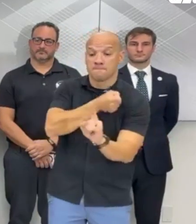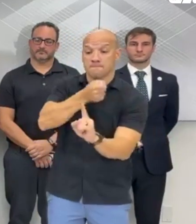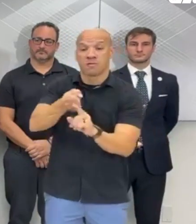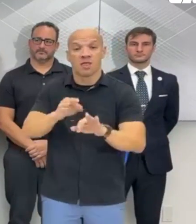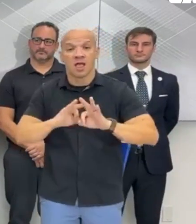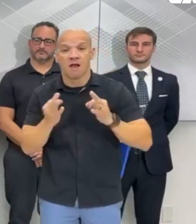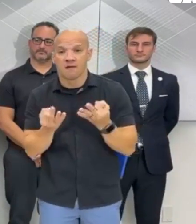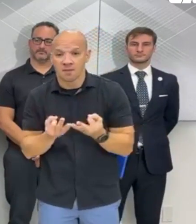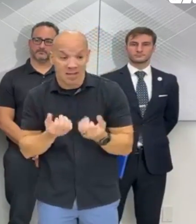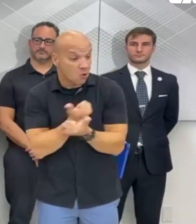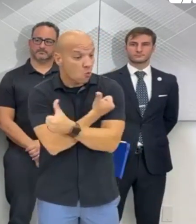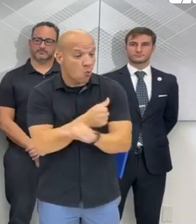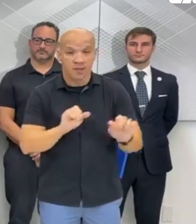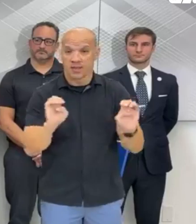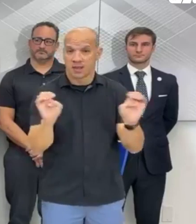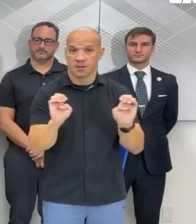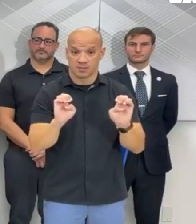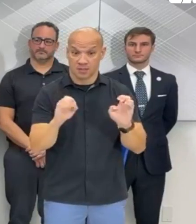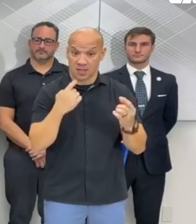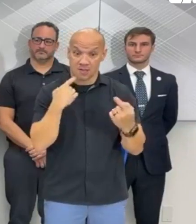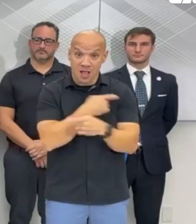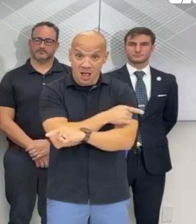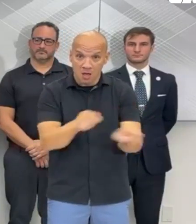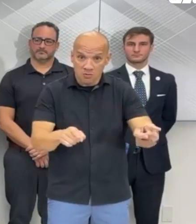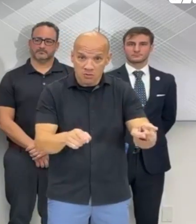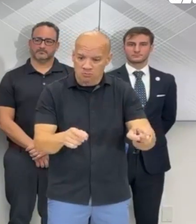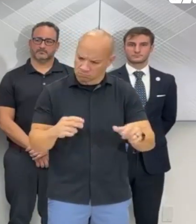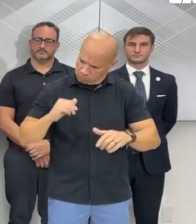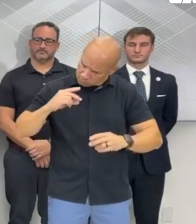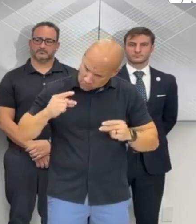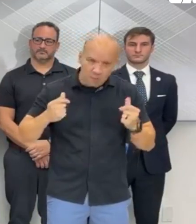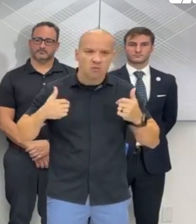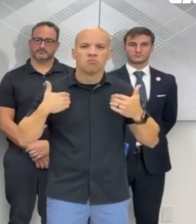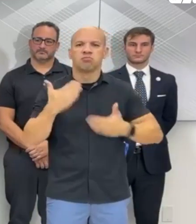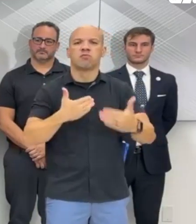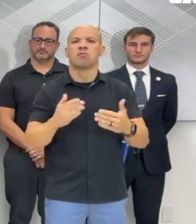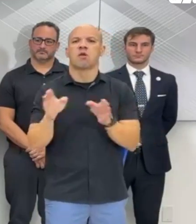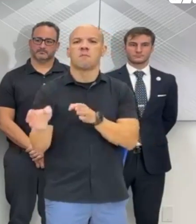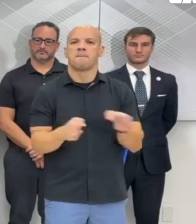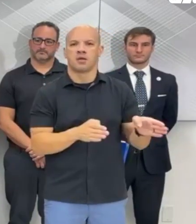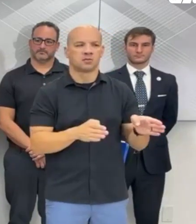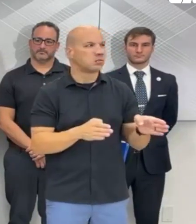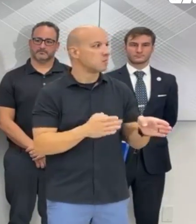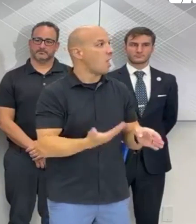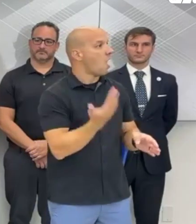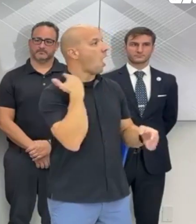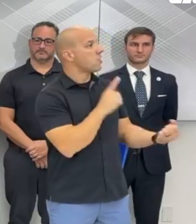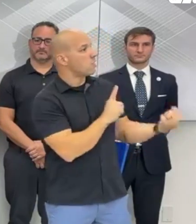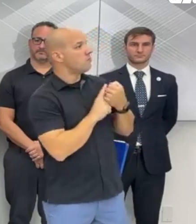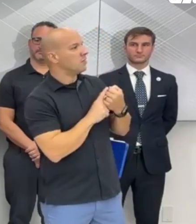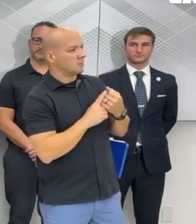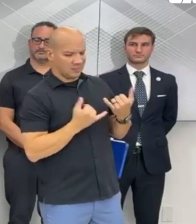otras emergencias que hemos atendido cuando se anuncian, ese es tu plan. Trata de que no te vuelva a suceder de la misma manera otra